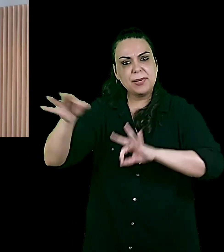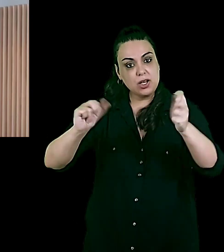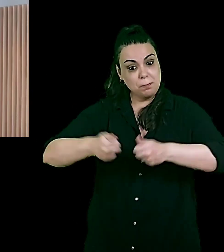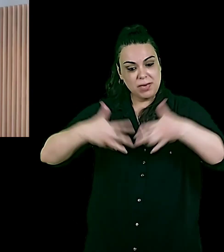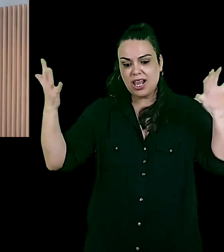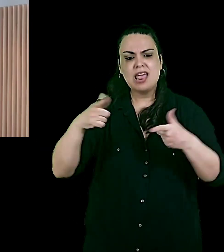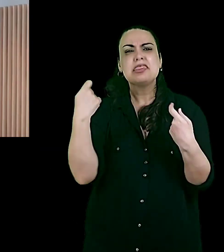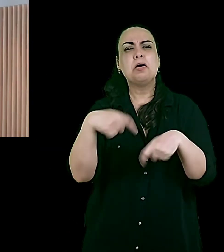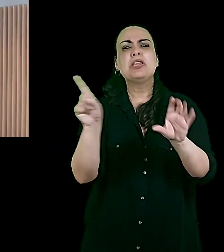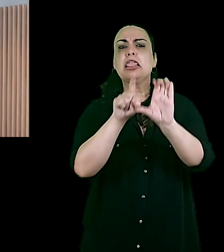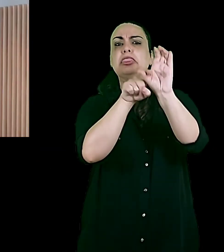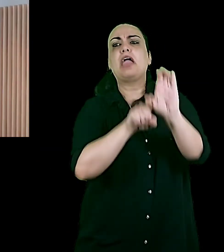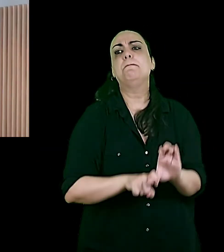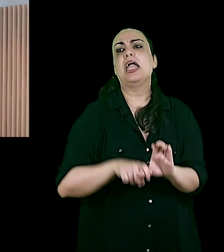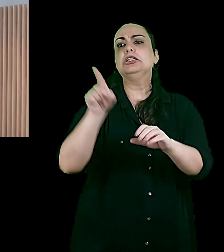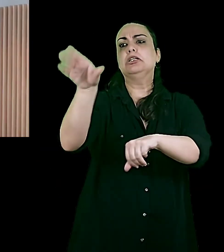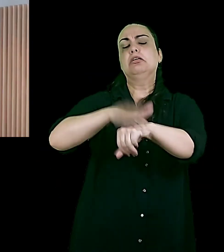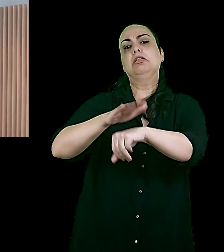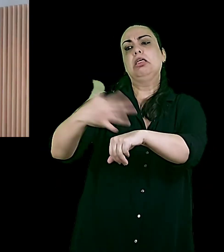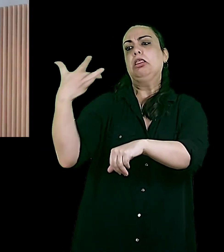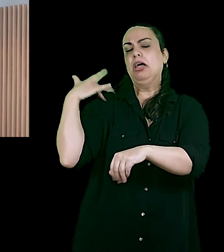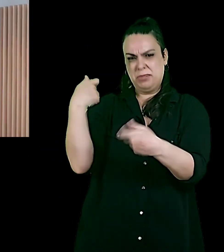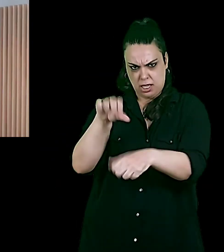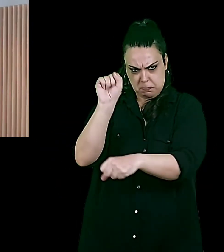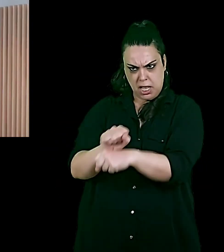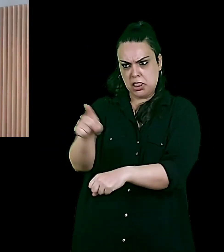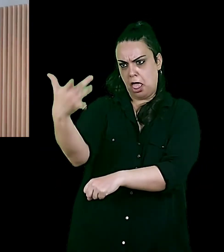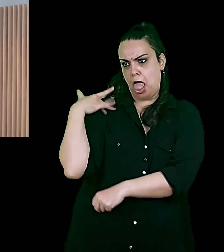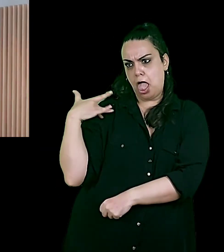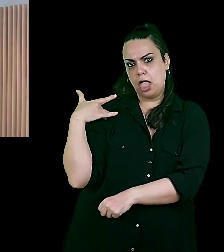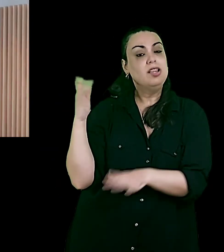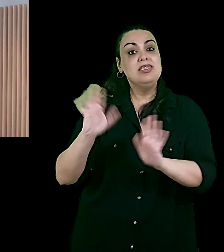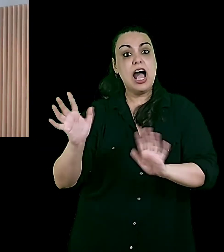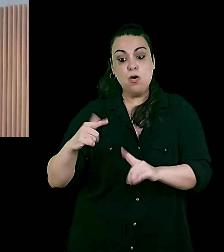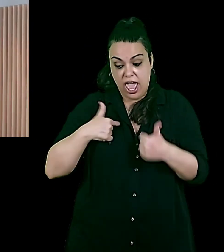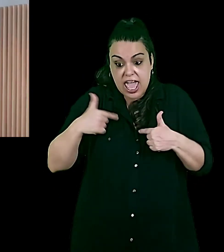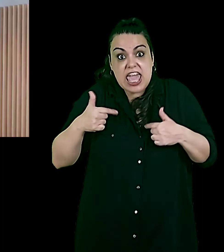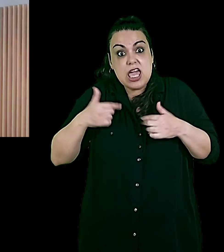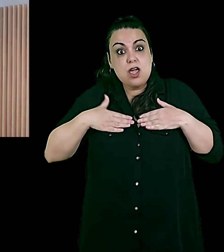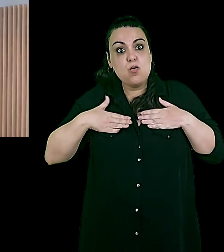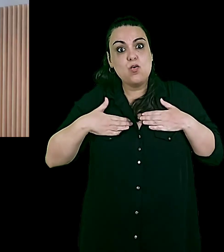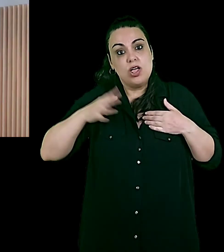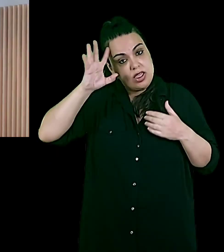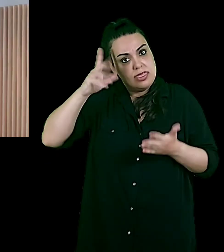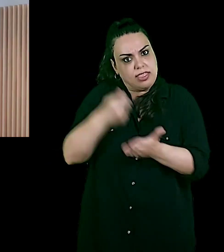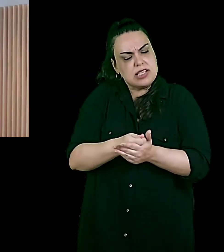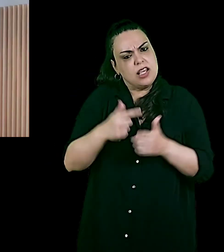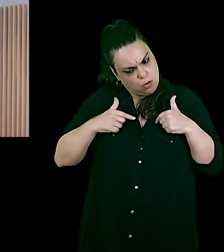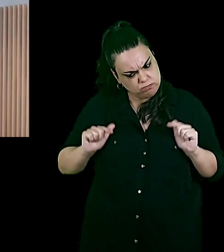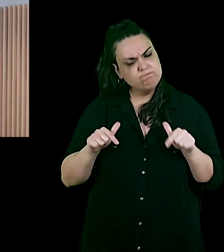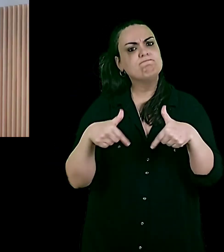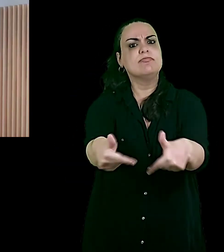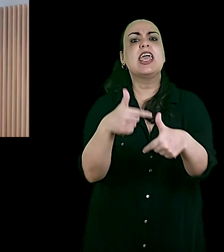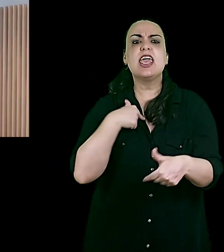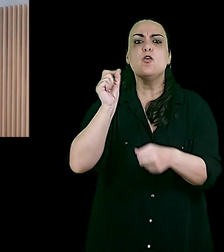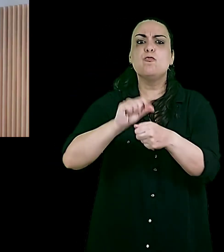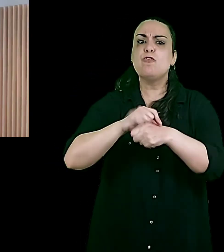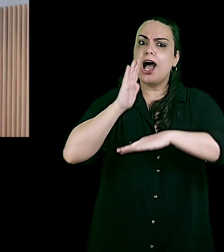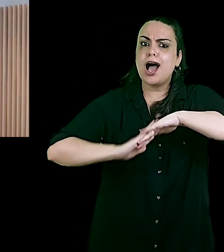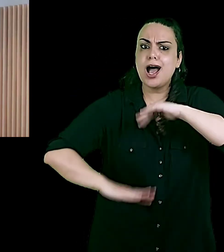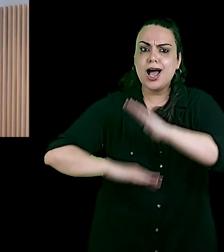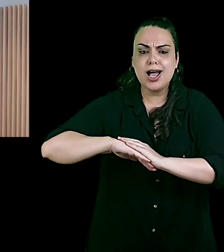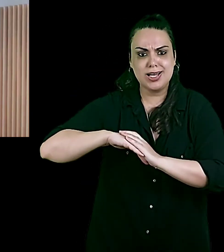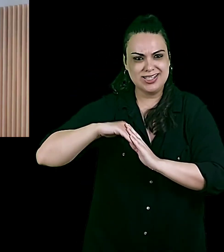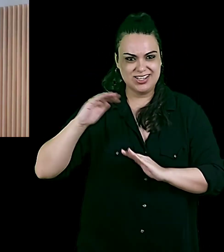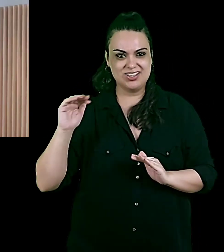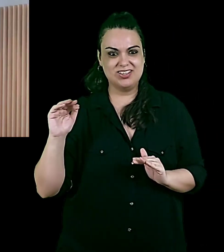não dependia necessariamente do que Deus iria fazer, mas dependia de como elas iam se dispor para que Deus fizesse aquilo que ele tinha poder